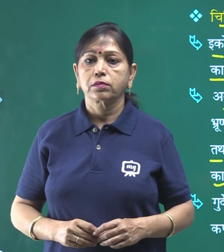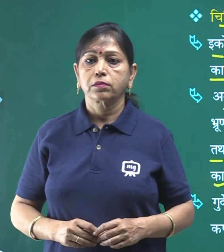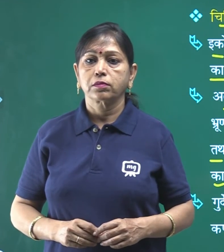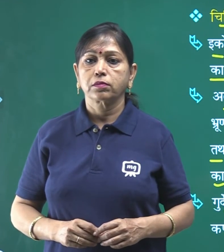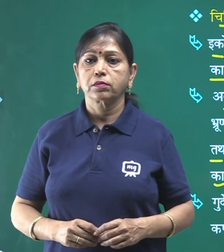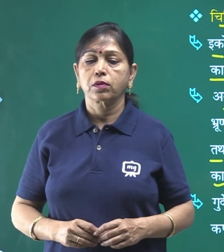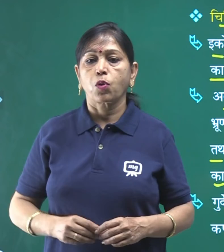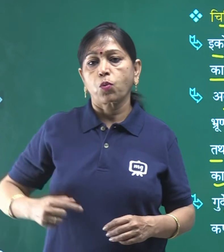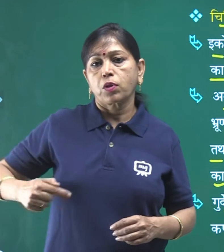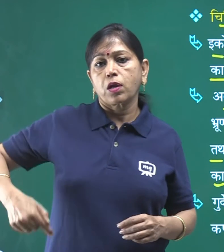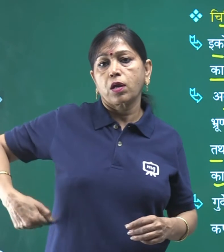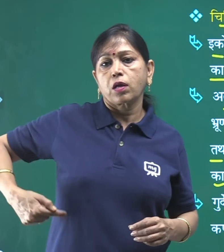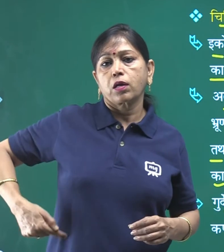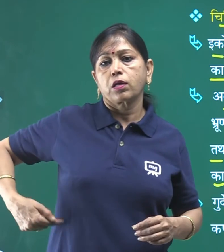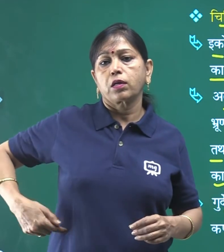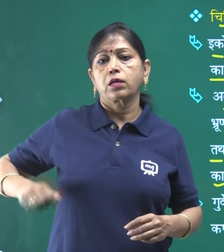गुर्दे की